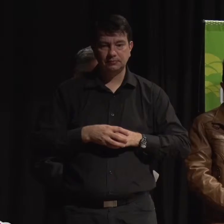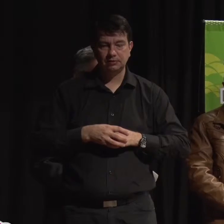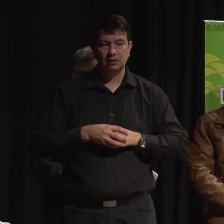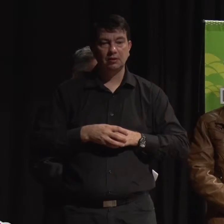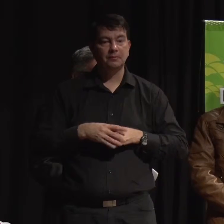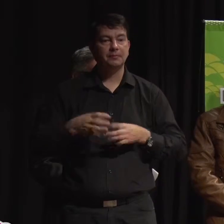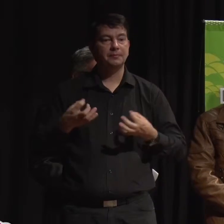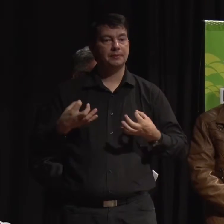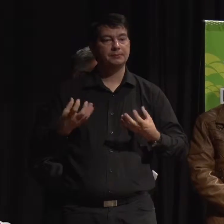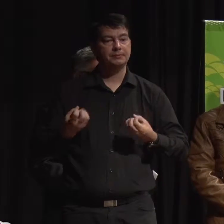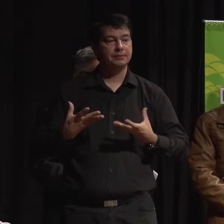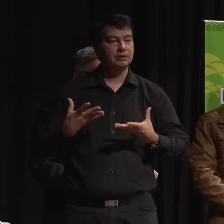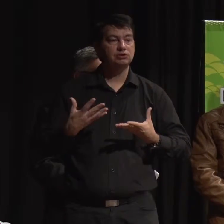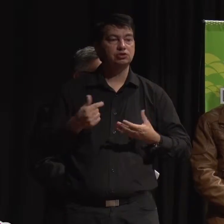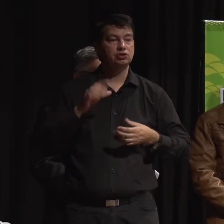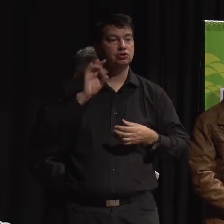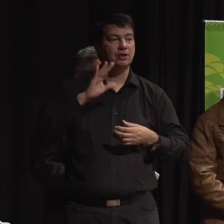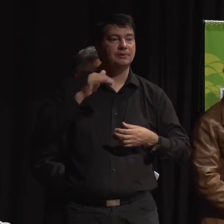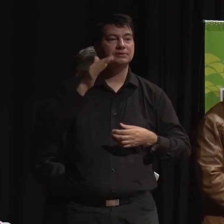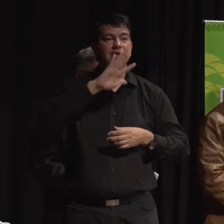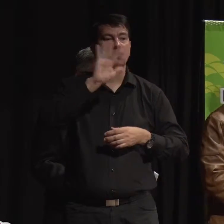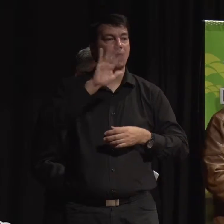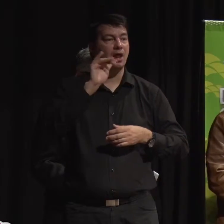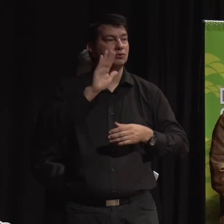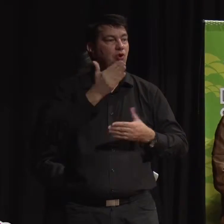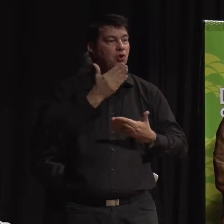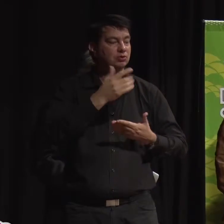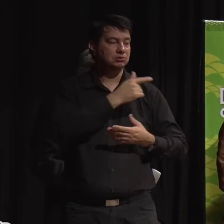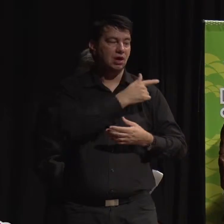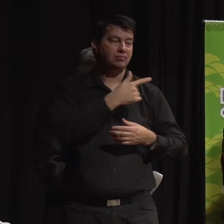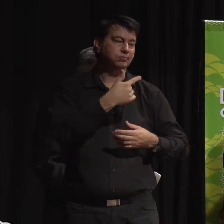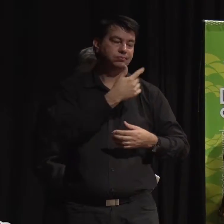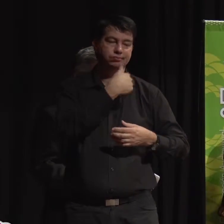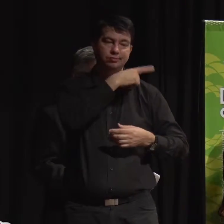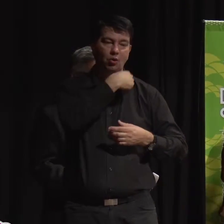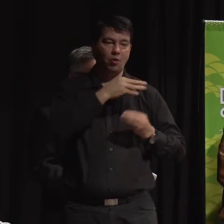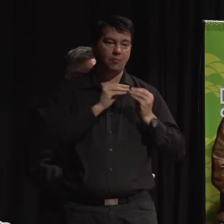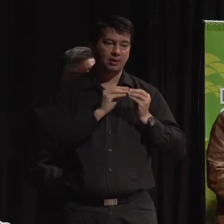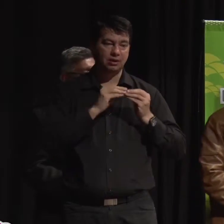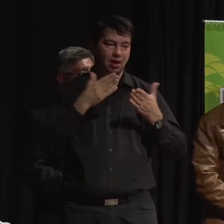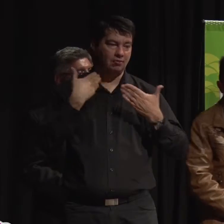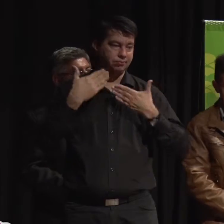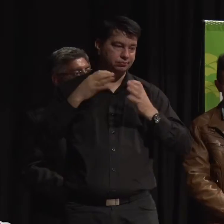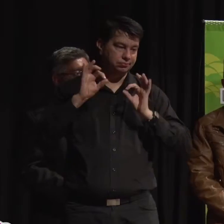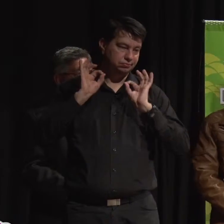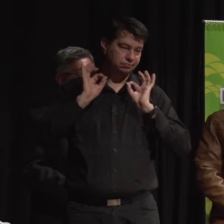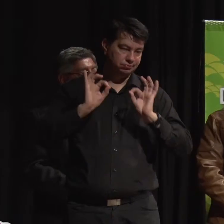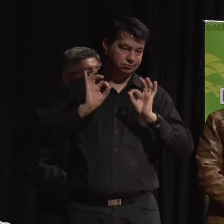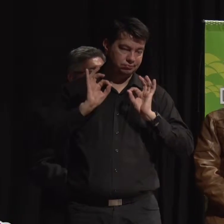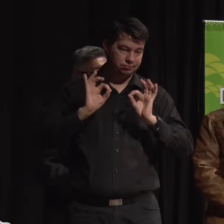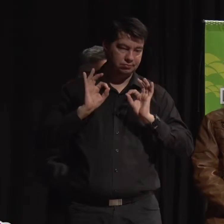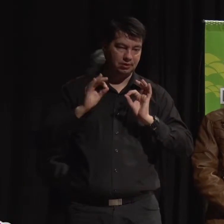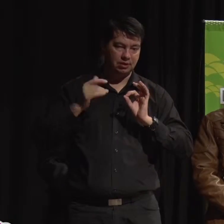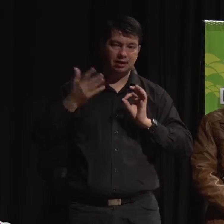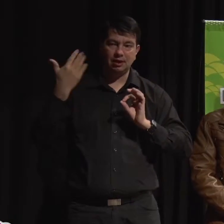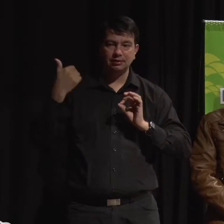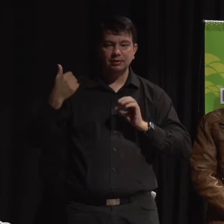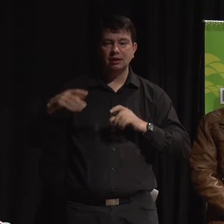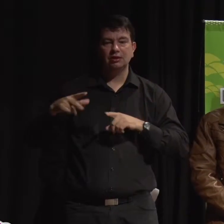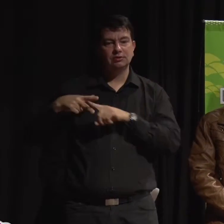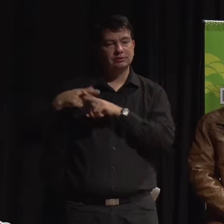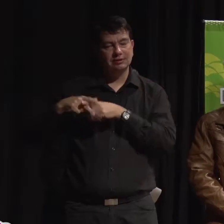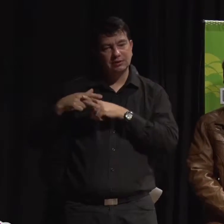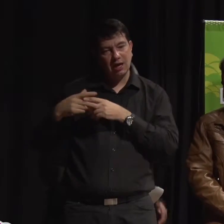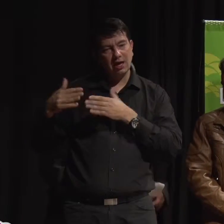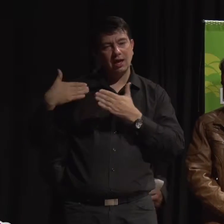bueno eso nada más saludar a todos porque los chicos ya dijeron lo que veníamos charlando en los talleres que se dieron de la defensoría va al